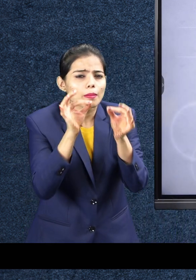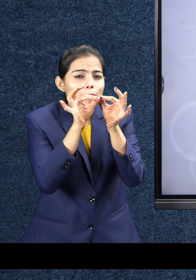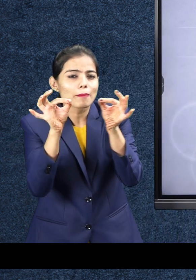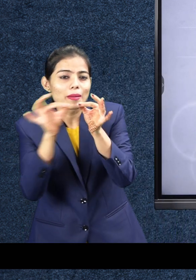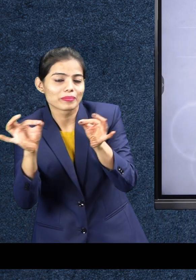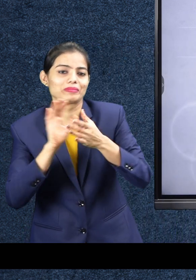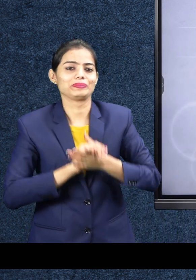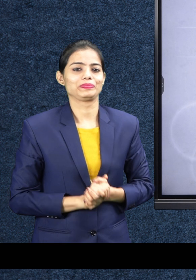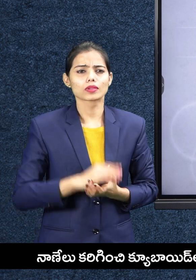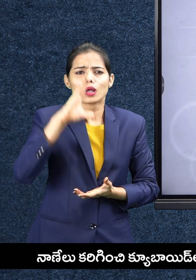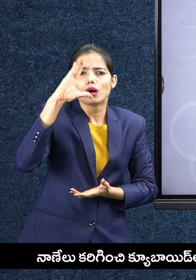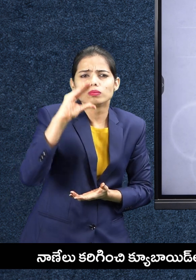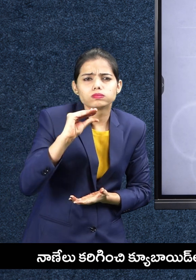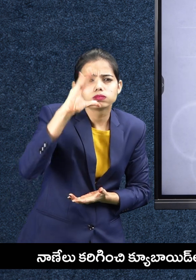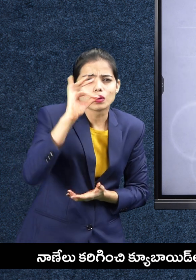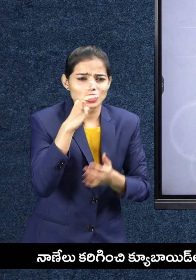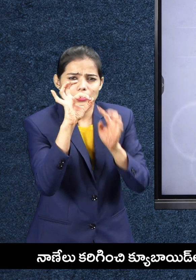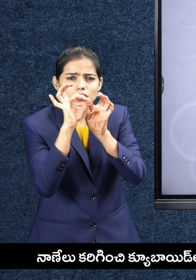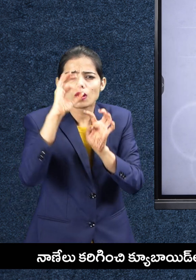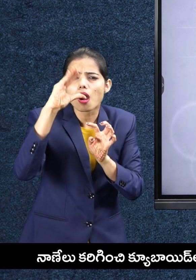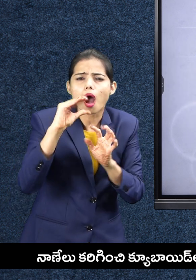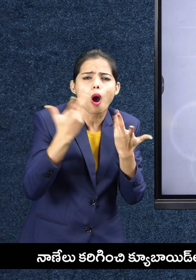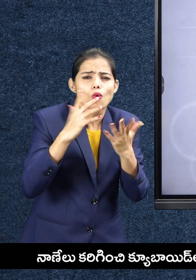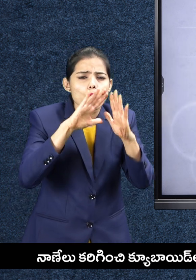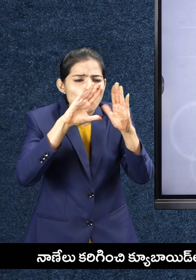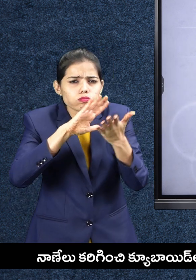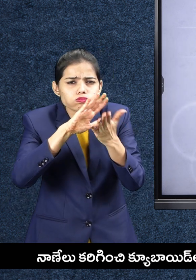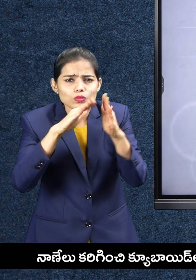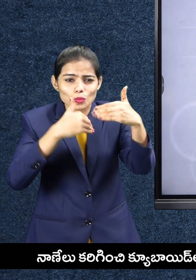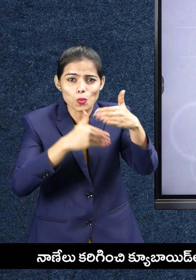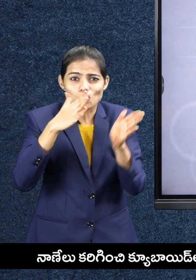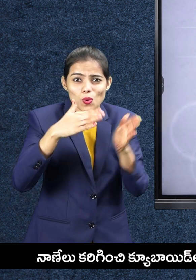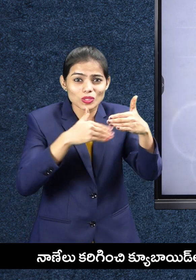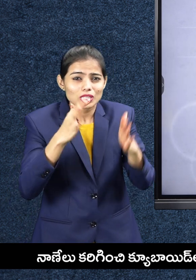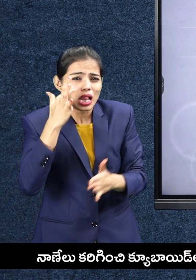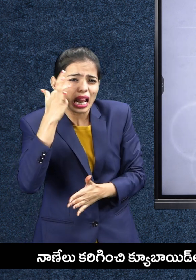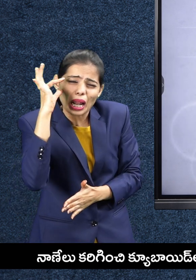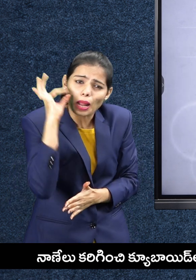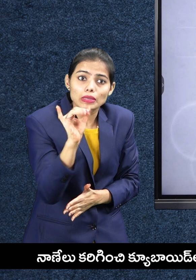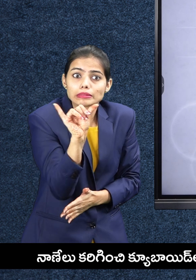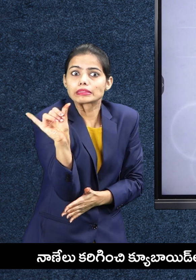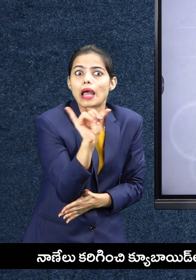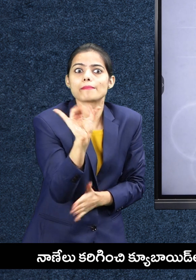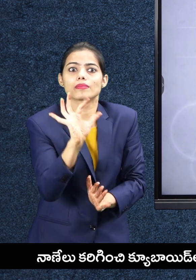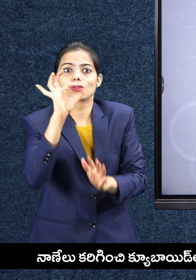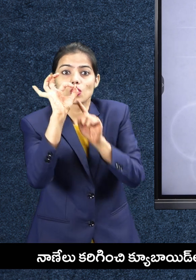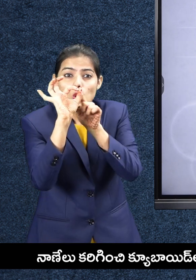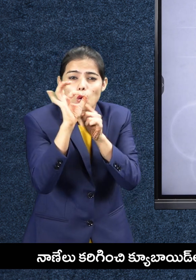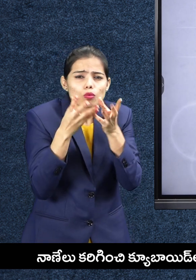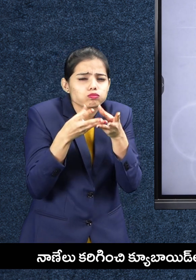ఉన్నాయి. నాణాలు కరిగించి క్యూబాయిడ్లో వేయబడినందున నాణాలు మరియు క్యూబాయిడ్ పరిమాణం